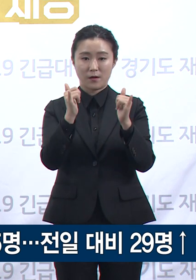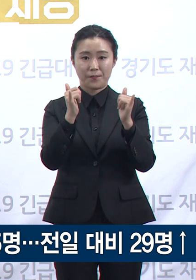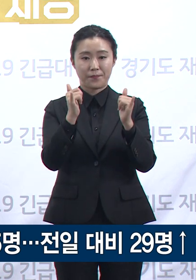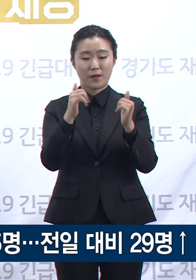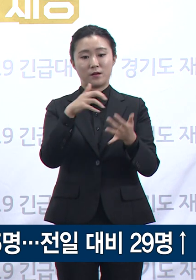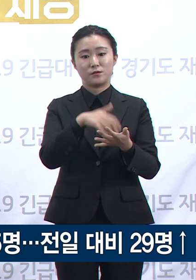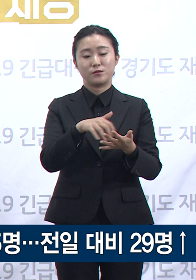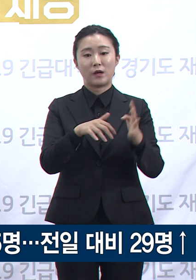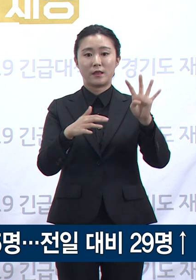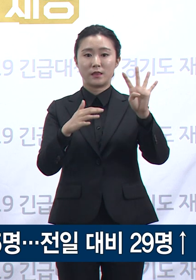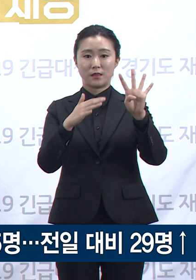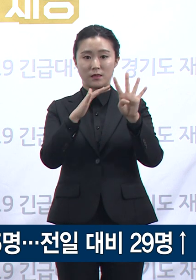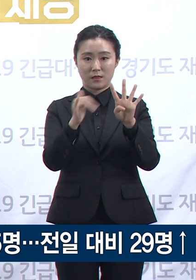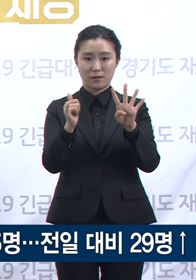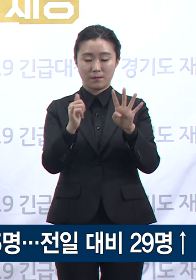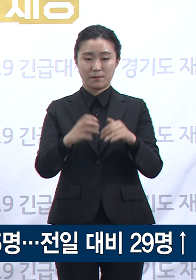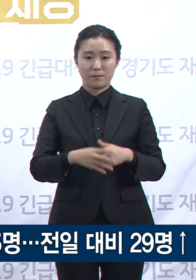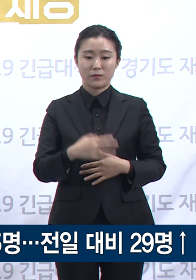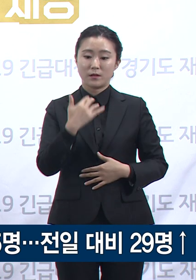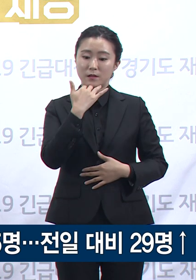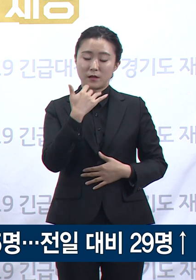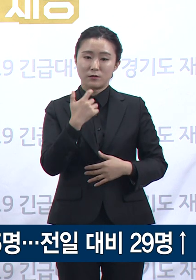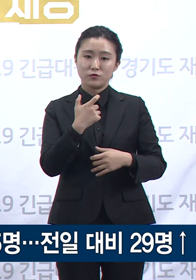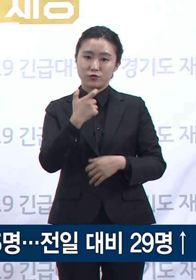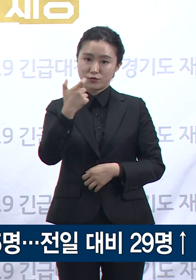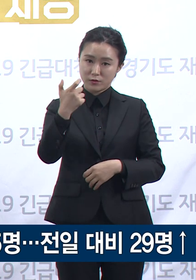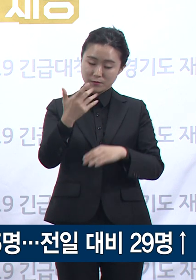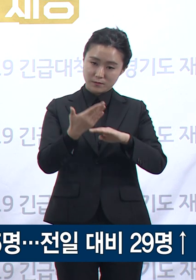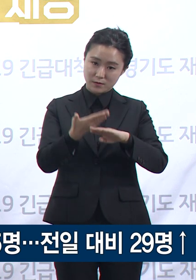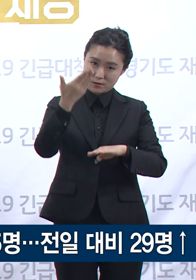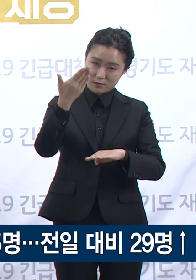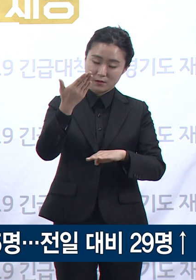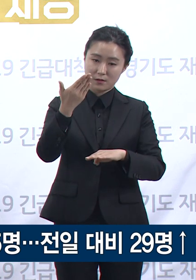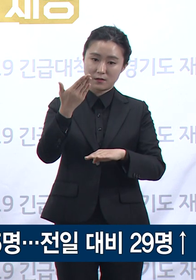13.7%인 4명이었고, 60세 이상 고령자는 5명으로